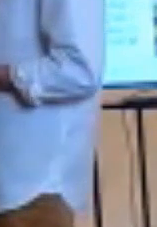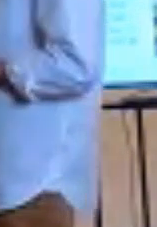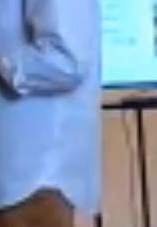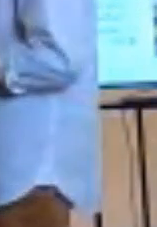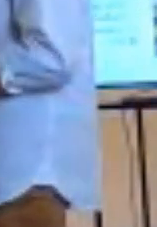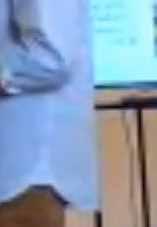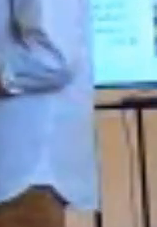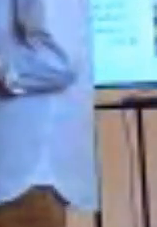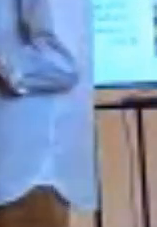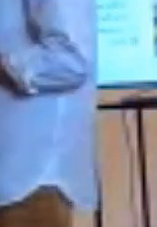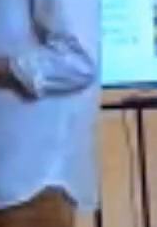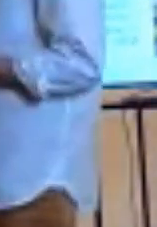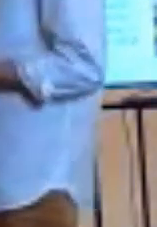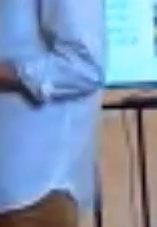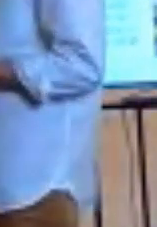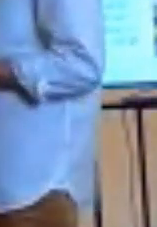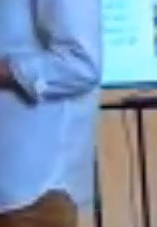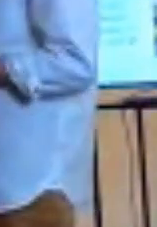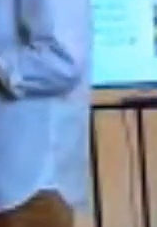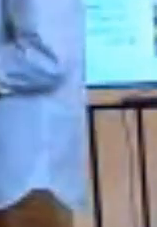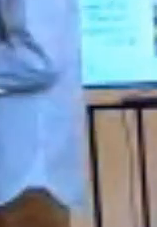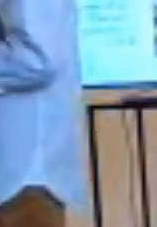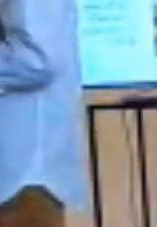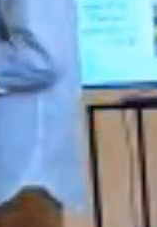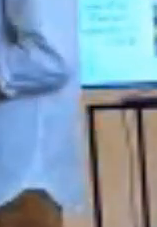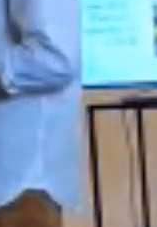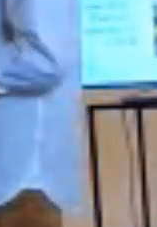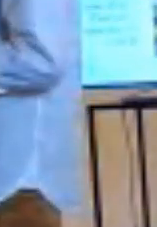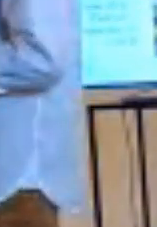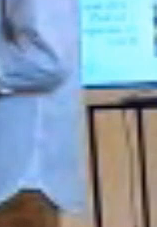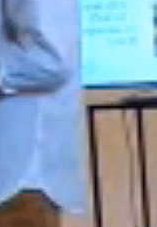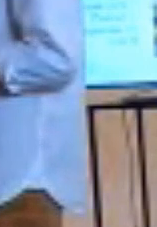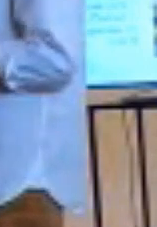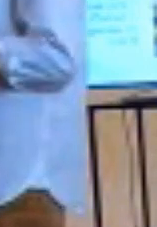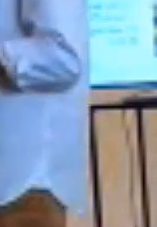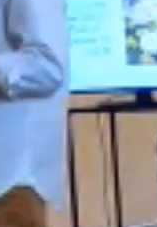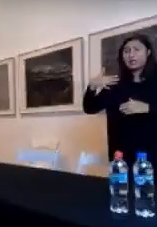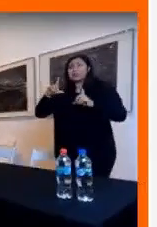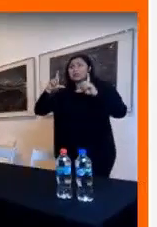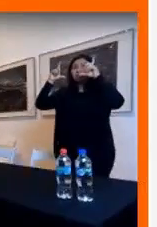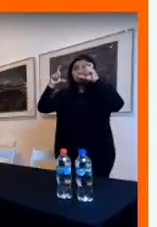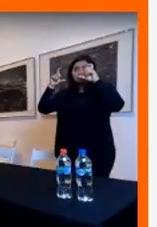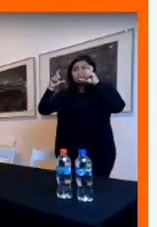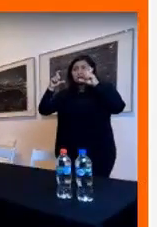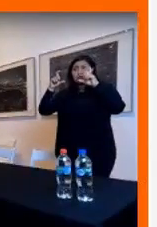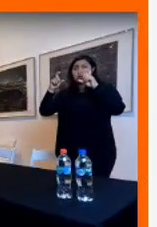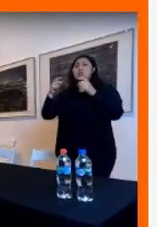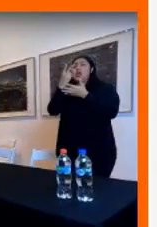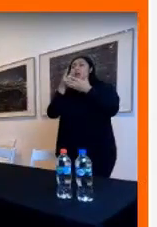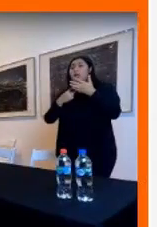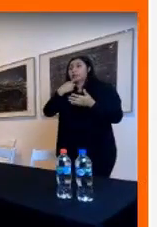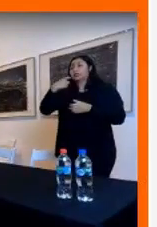museo de artes visuales donde el protagonista es la imagen. O sea, sumamente complejo, considerando que obras de arte del siglo XVIII y siglo XIX